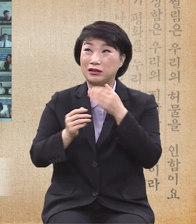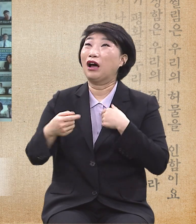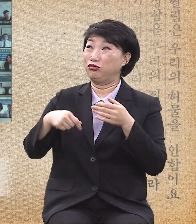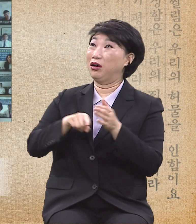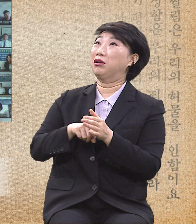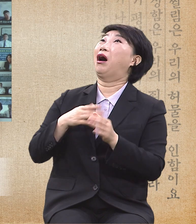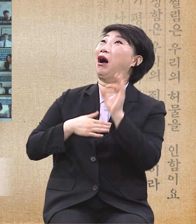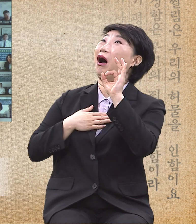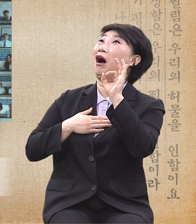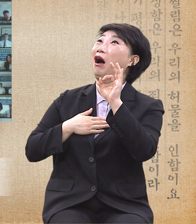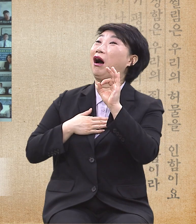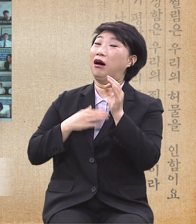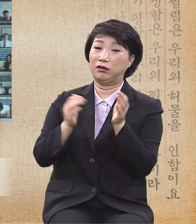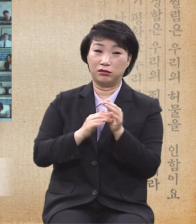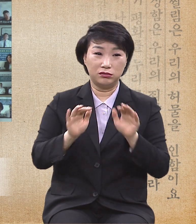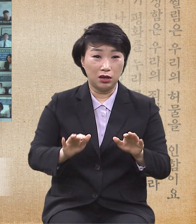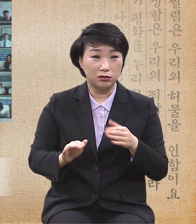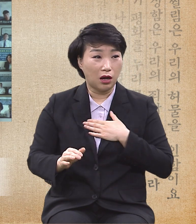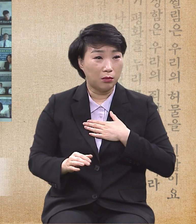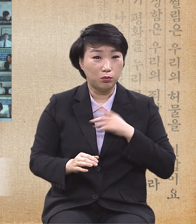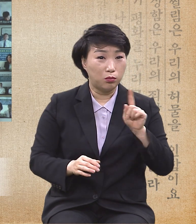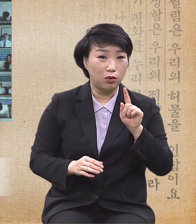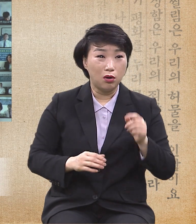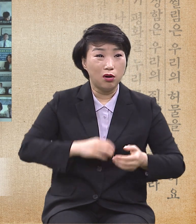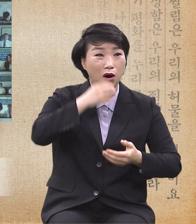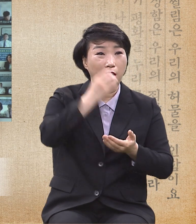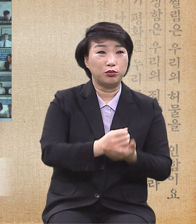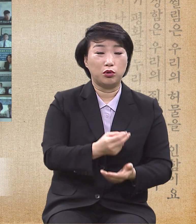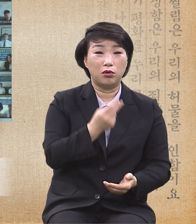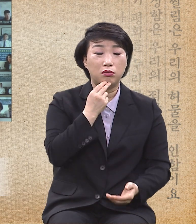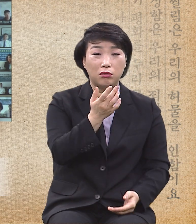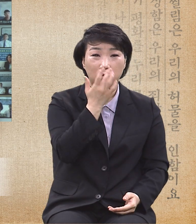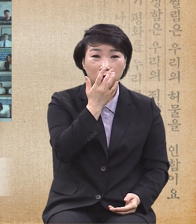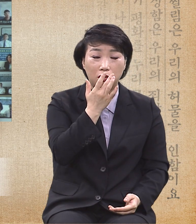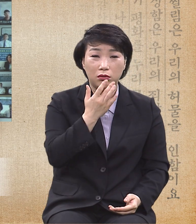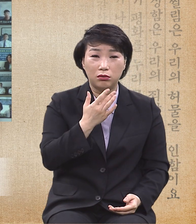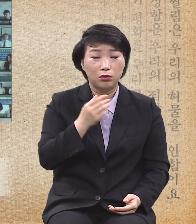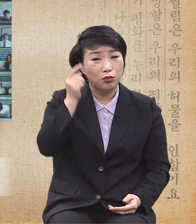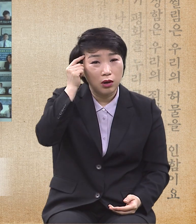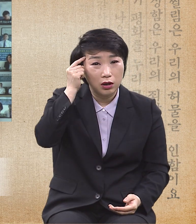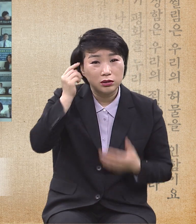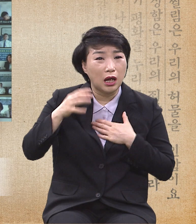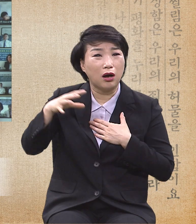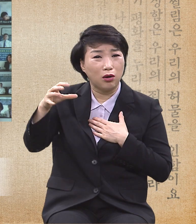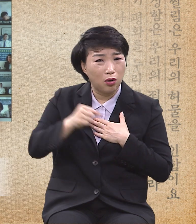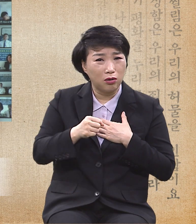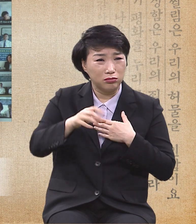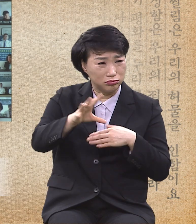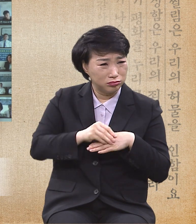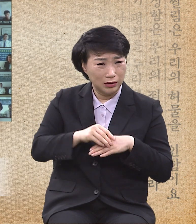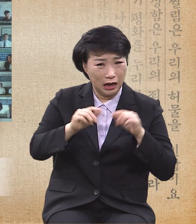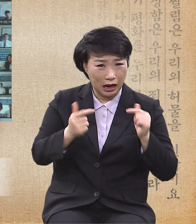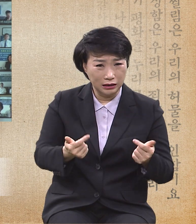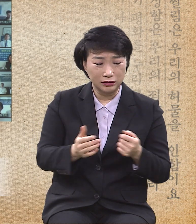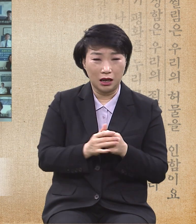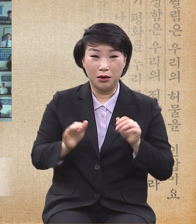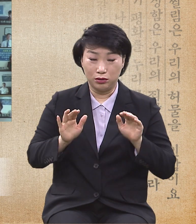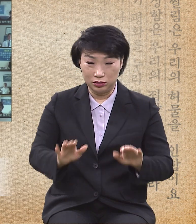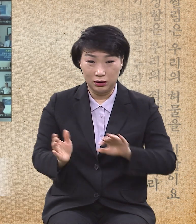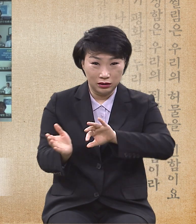그렇대. 근데 난 별 감동이 안 와. 그럼 내 것이 아니지 뭐. 그러나